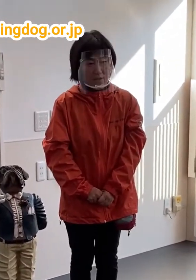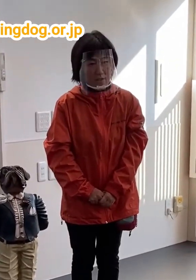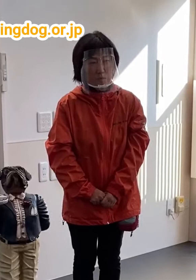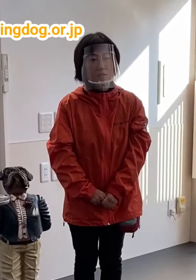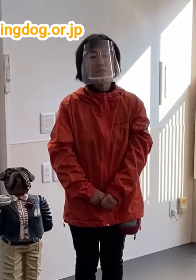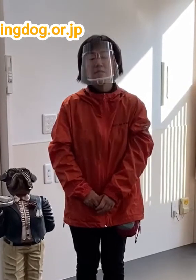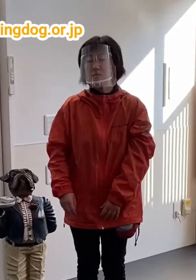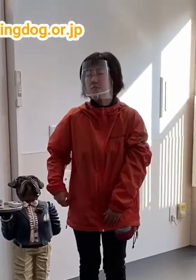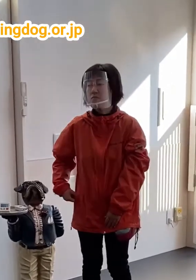きます。